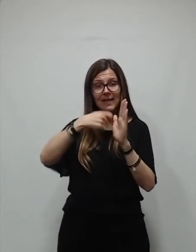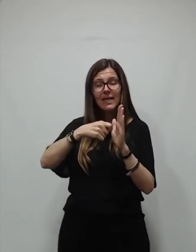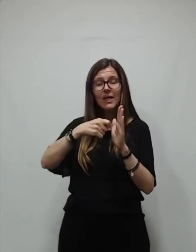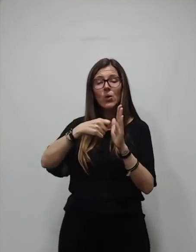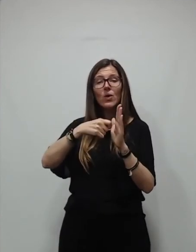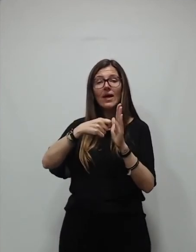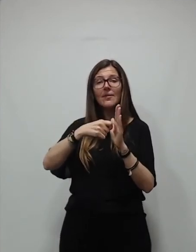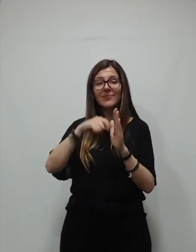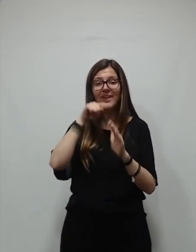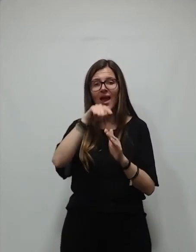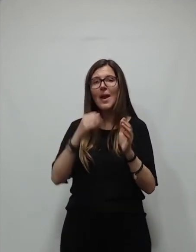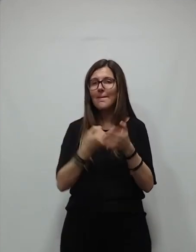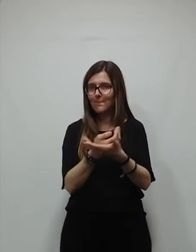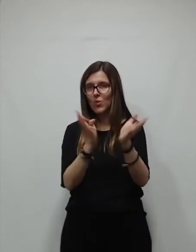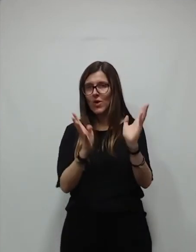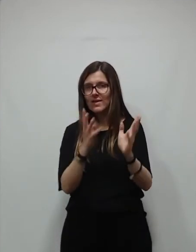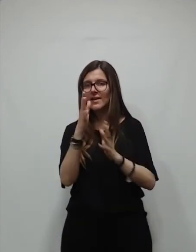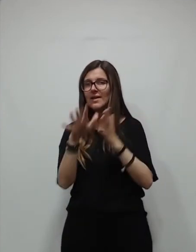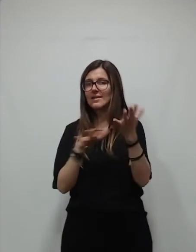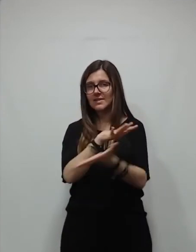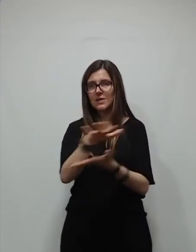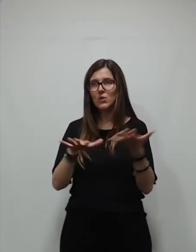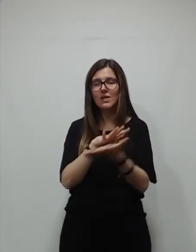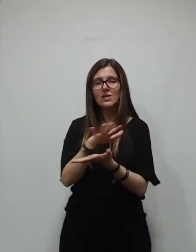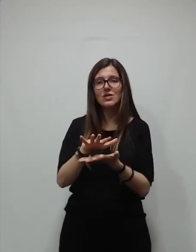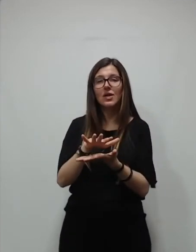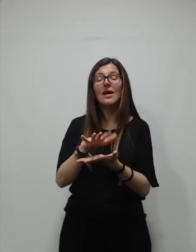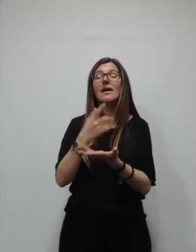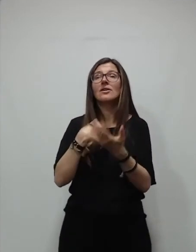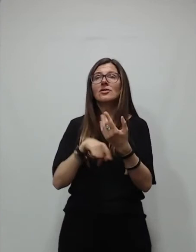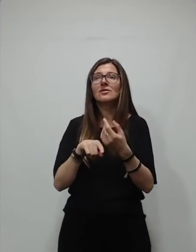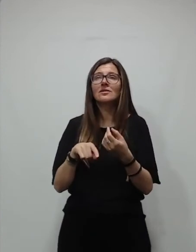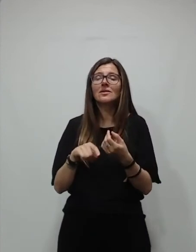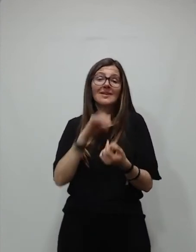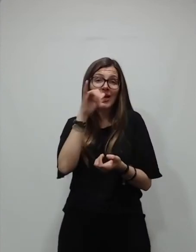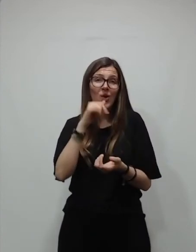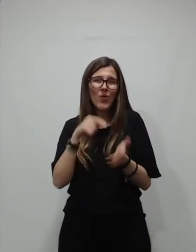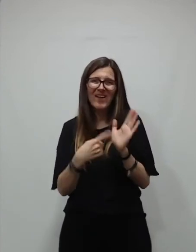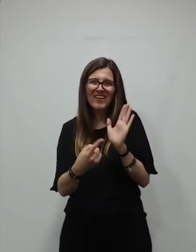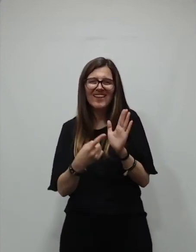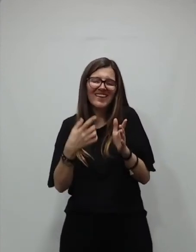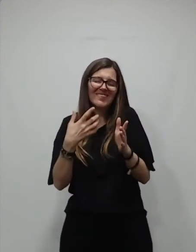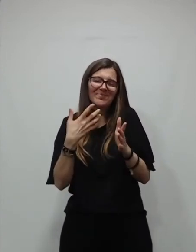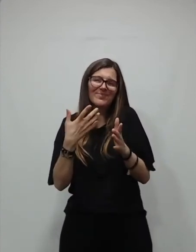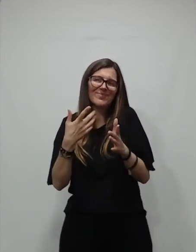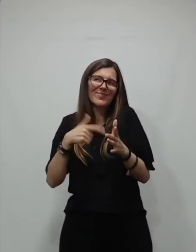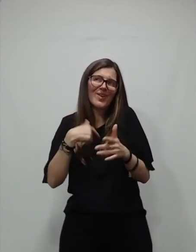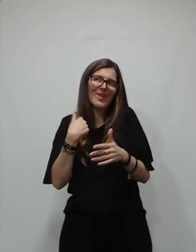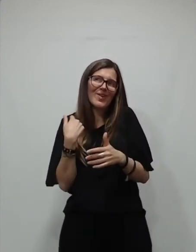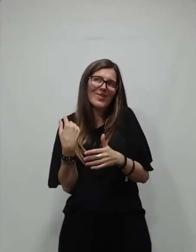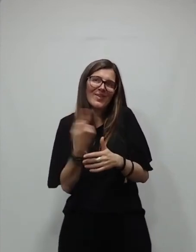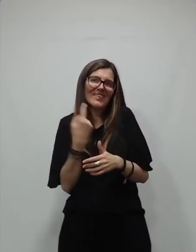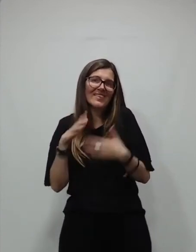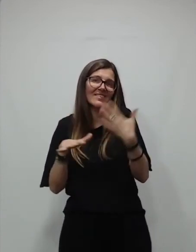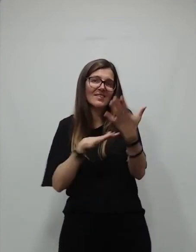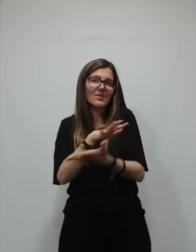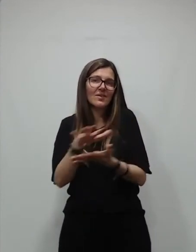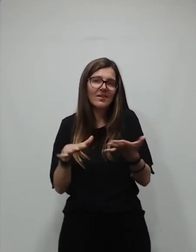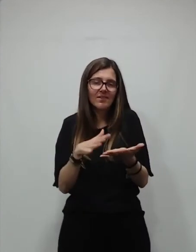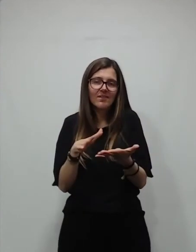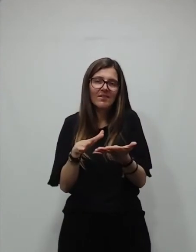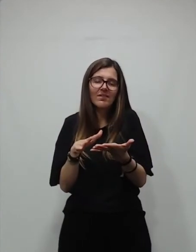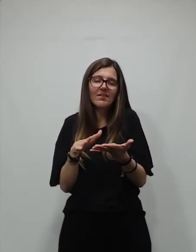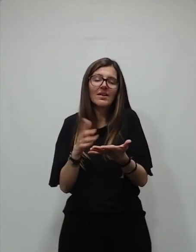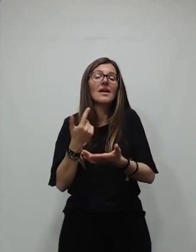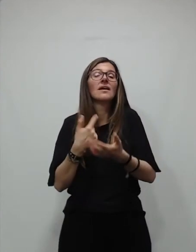un documental, donde realmente vivimos la locura en este aspecto de decir que se va con la película y disparadoras